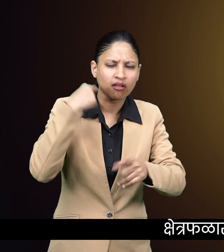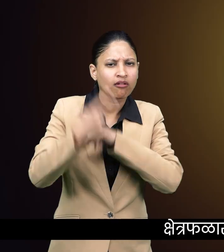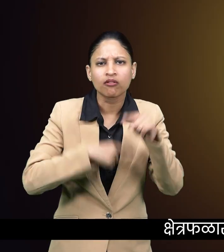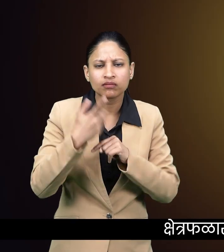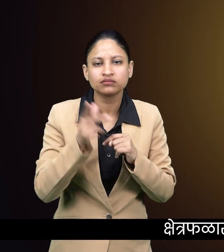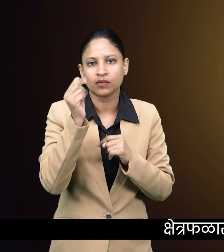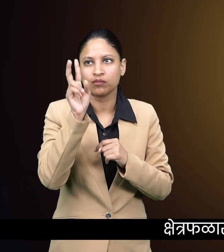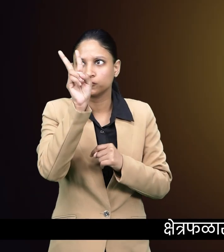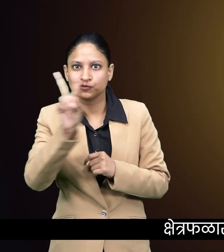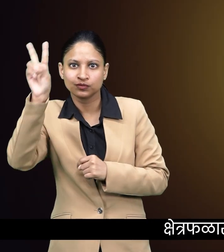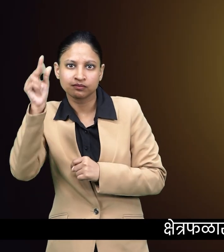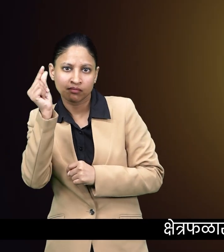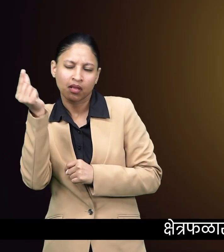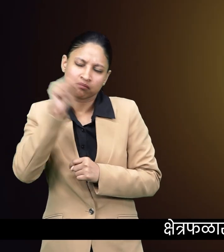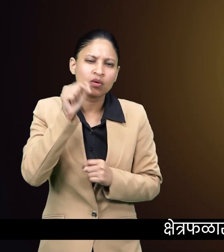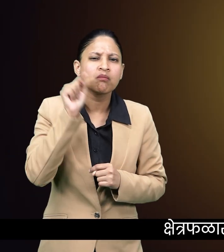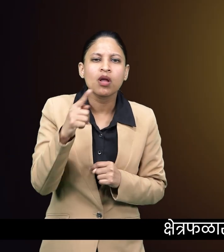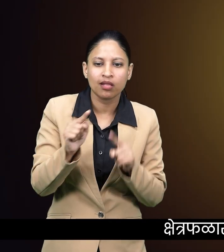क्षेत्रफळासाठी नेहमी चौकोनी युनिट लिहितो.